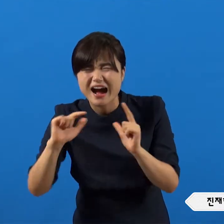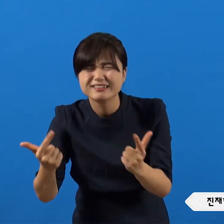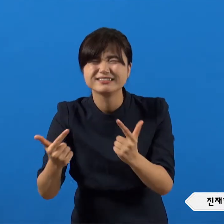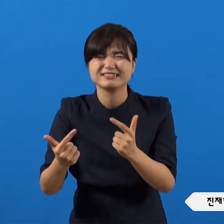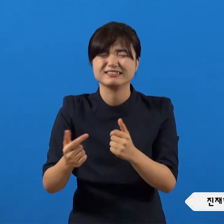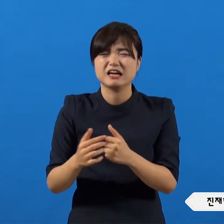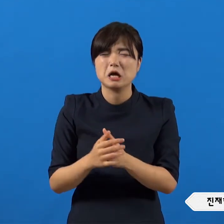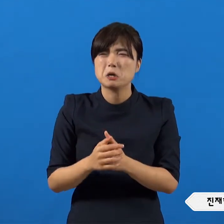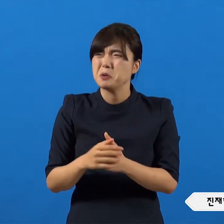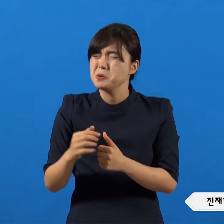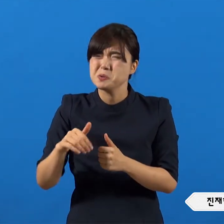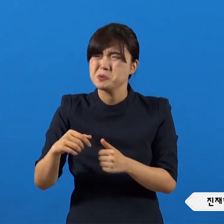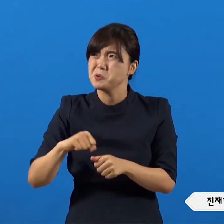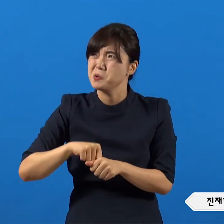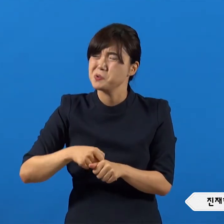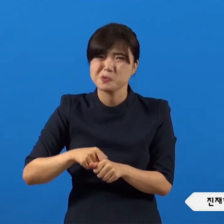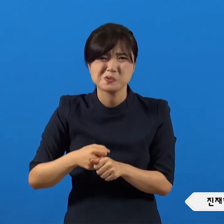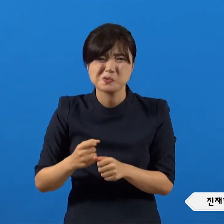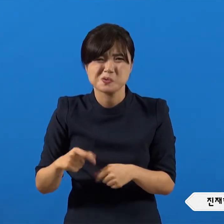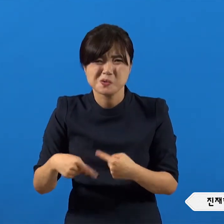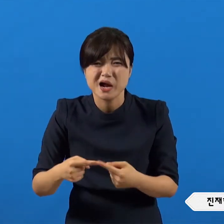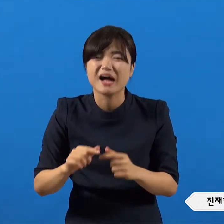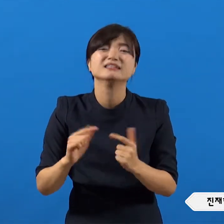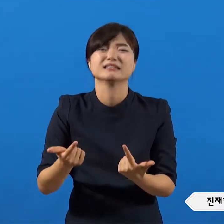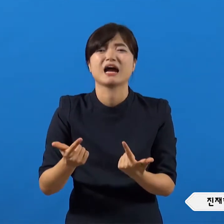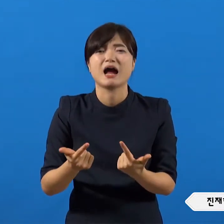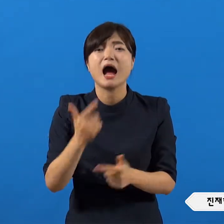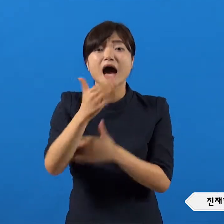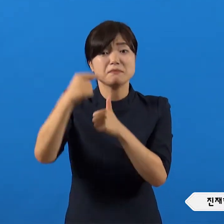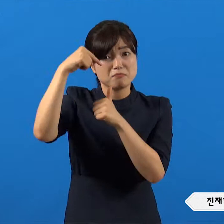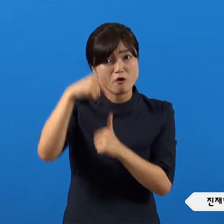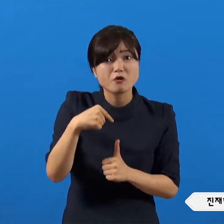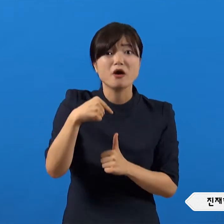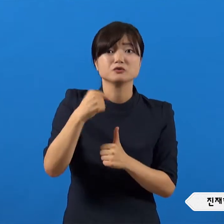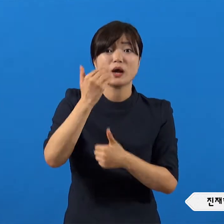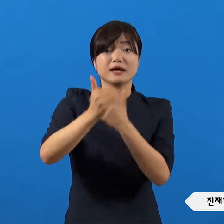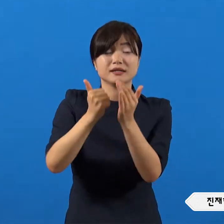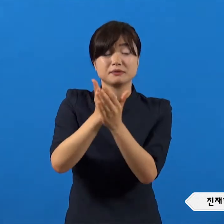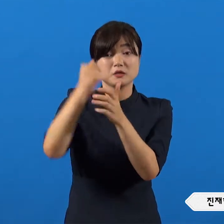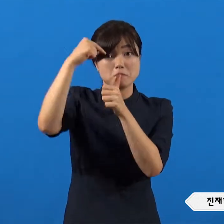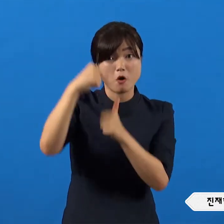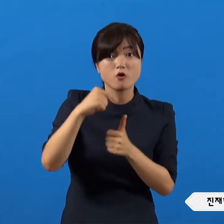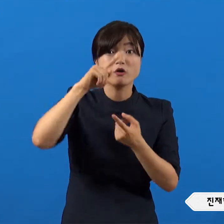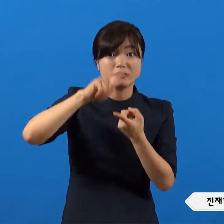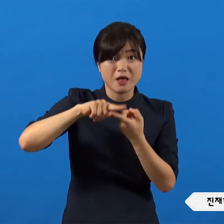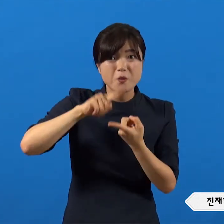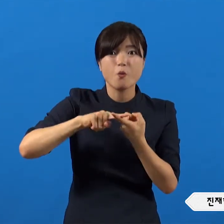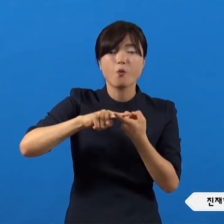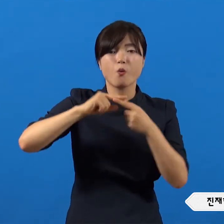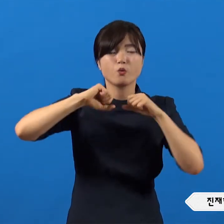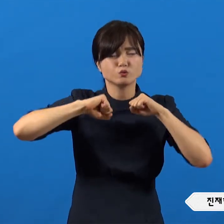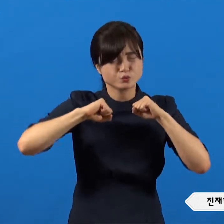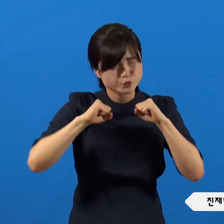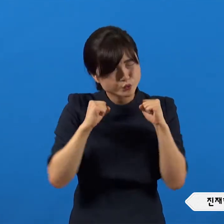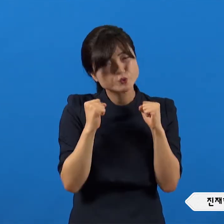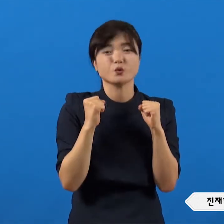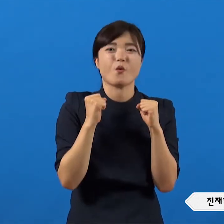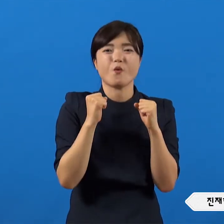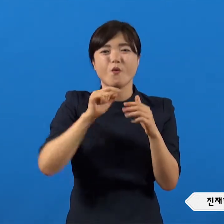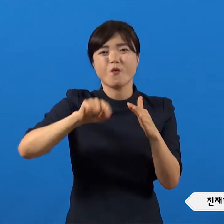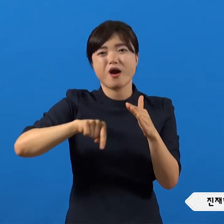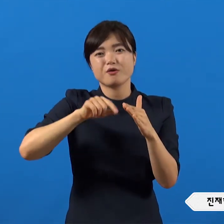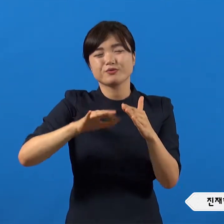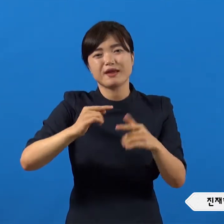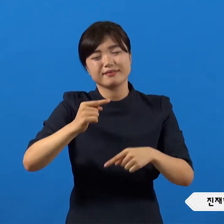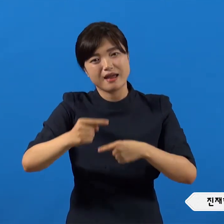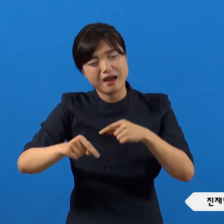안 되는 분위기 때문이 아니라 하나님이 내게 명령하시고 그 명령에 대한 순종 가운데